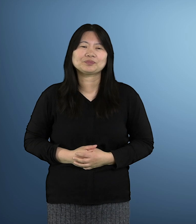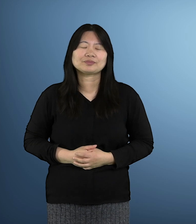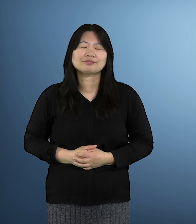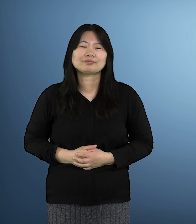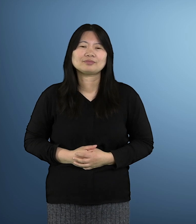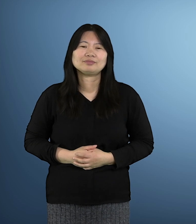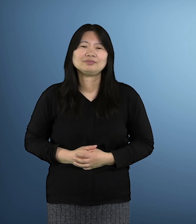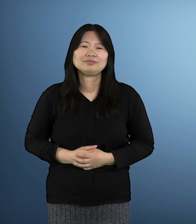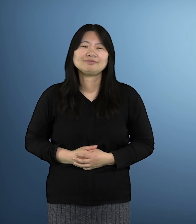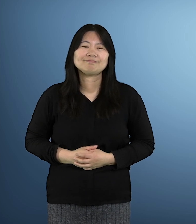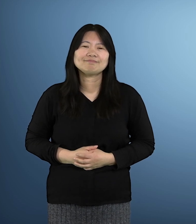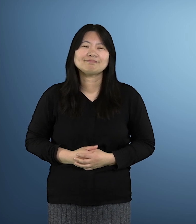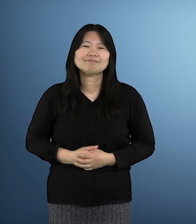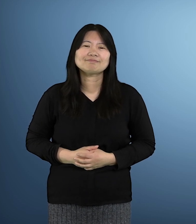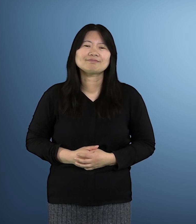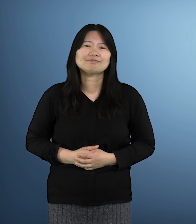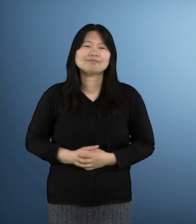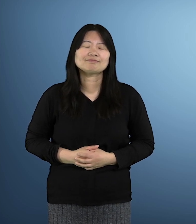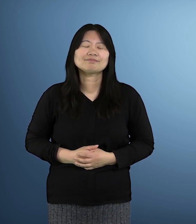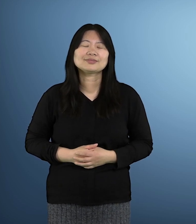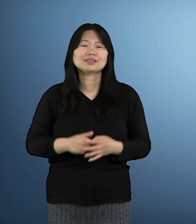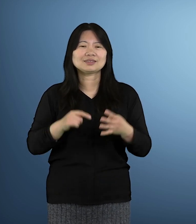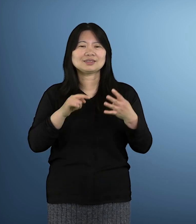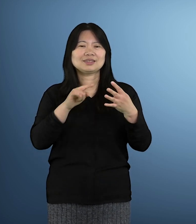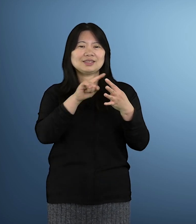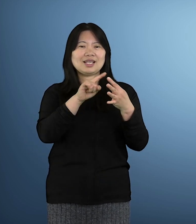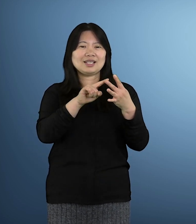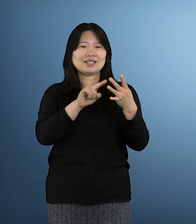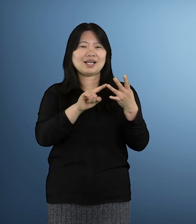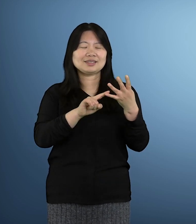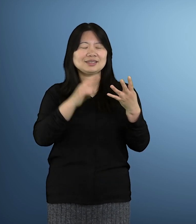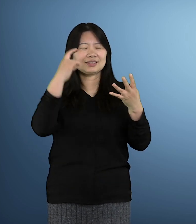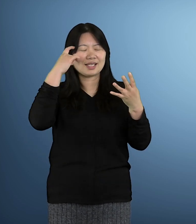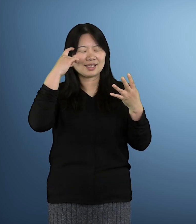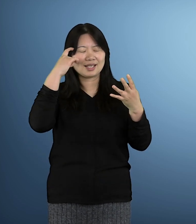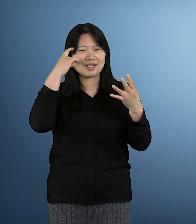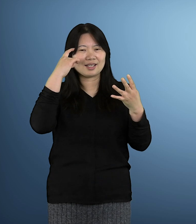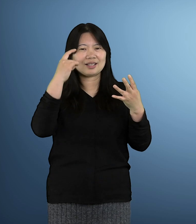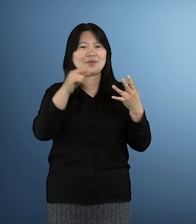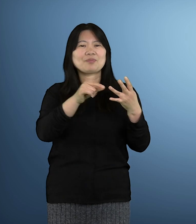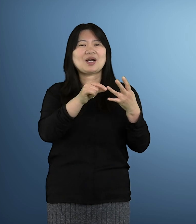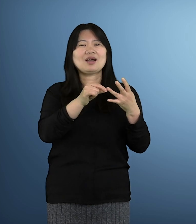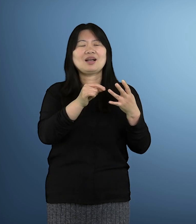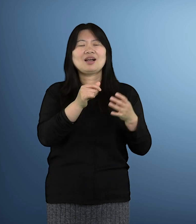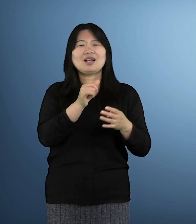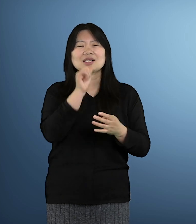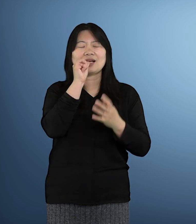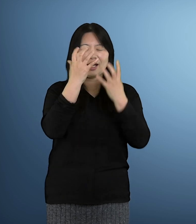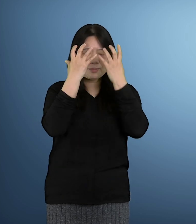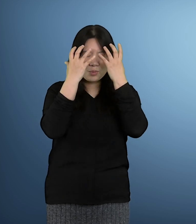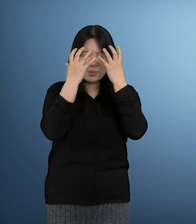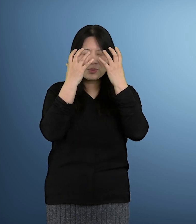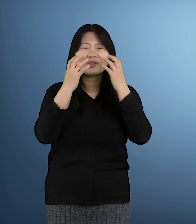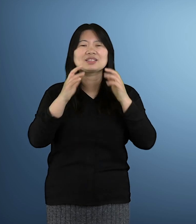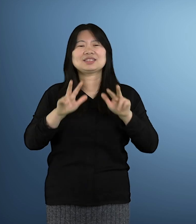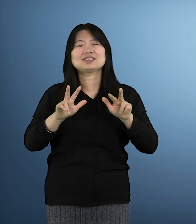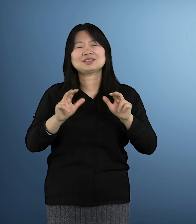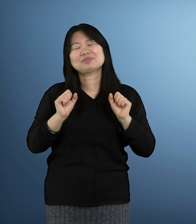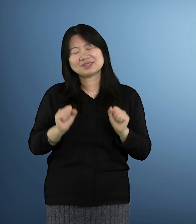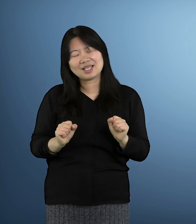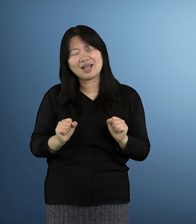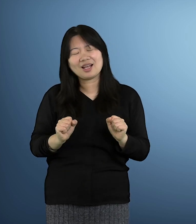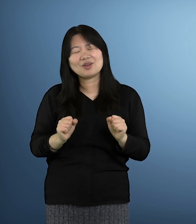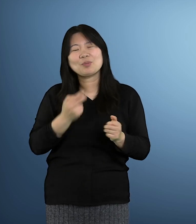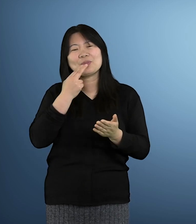범주를 결국 벗어나지 못하고 감옥에 갇혔다는 소식을 듣게 된 겁니다.